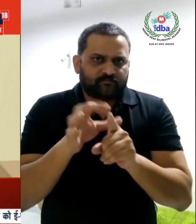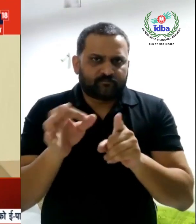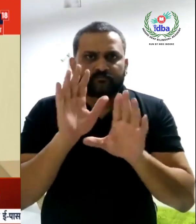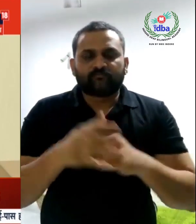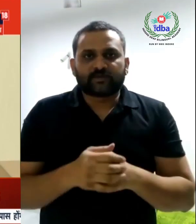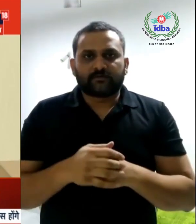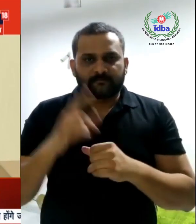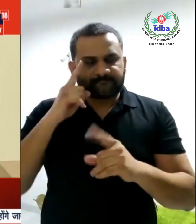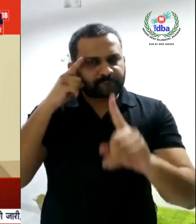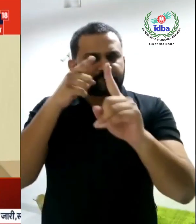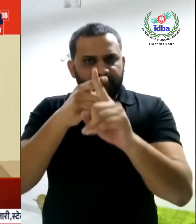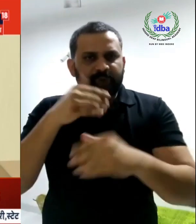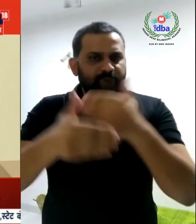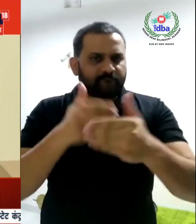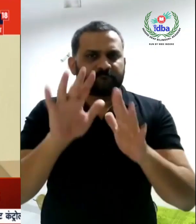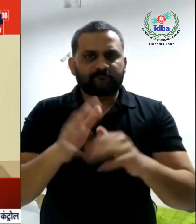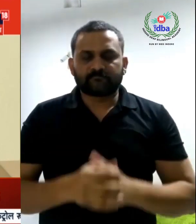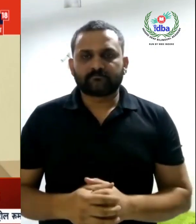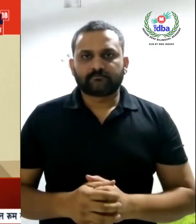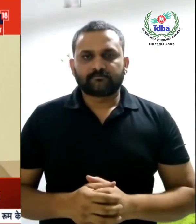एक व्यापक अभियान चल रहा है।